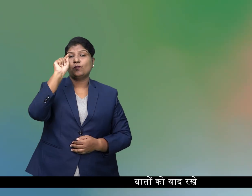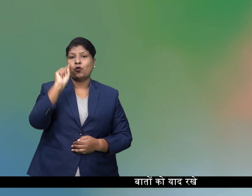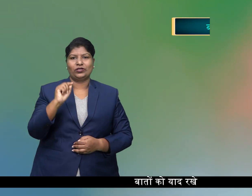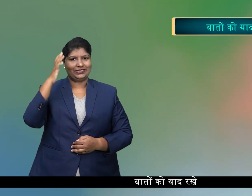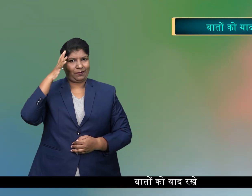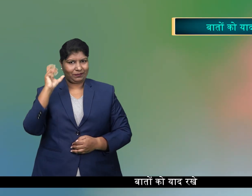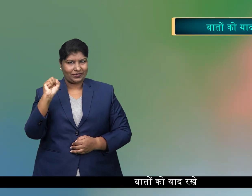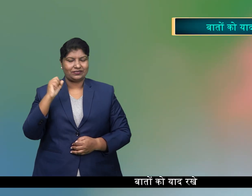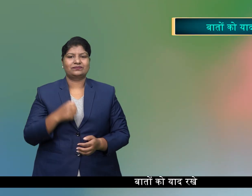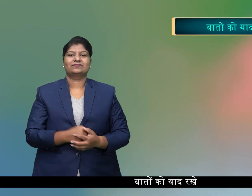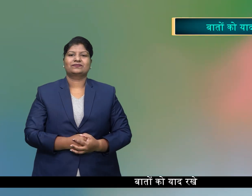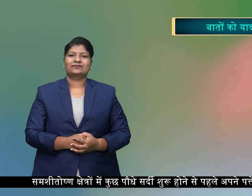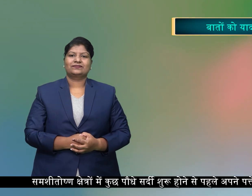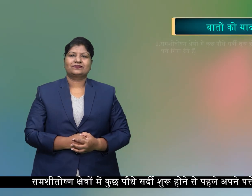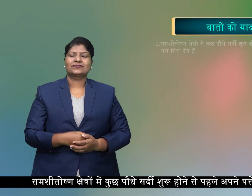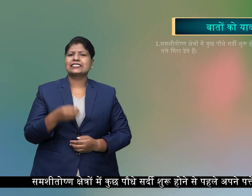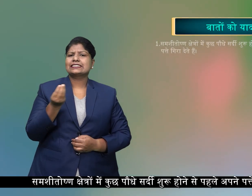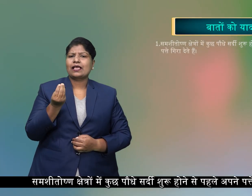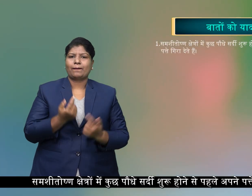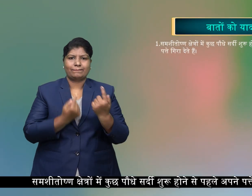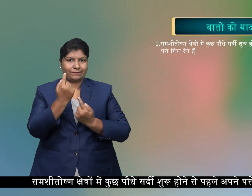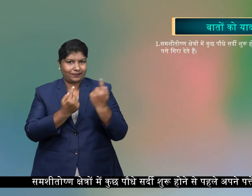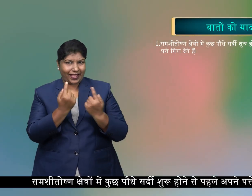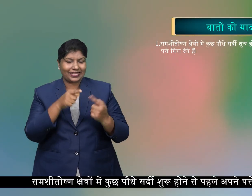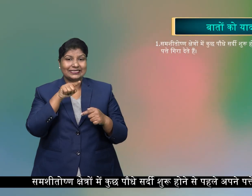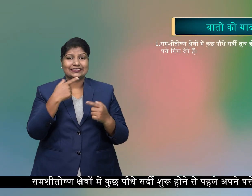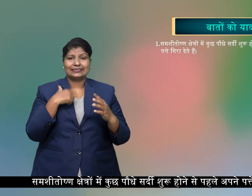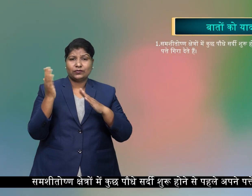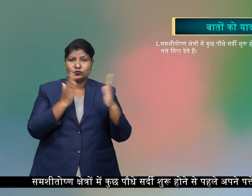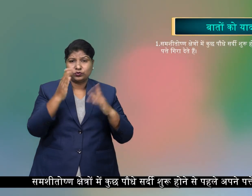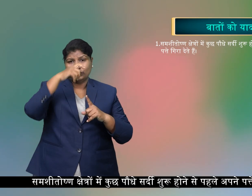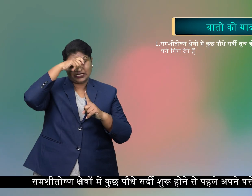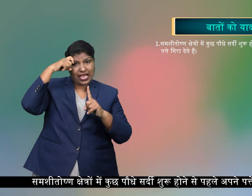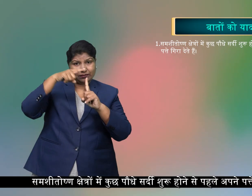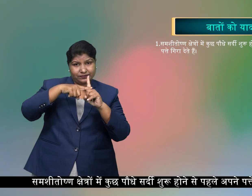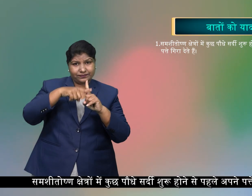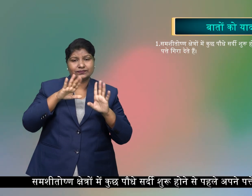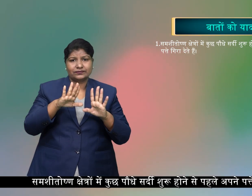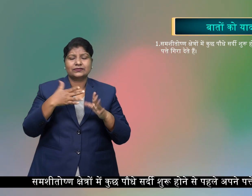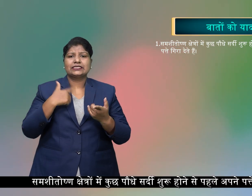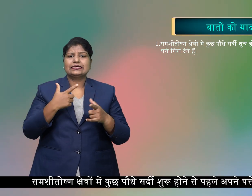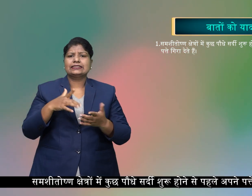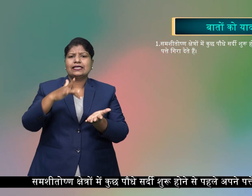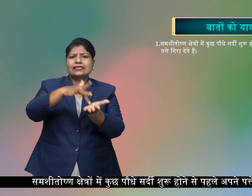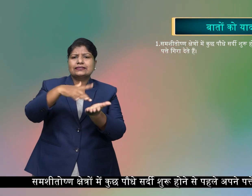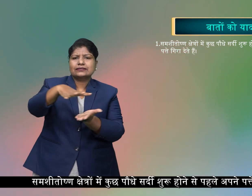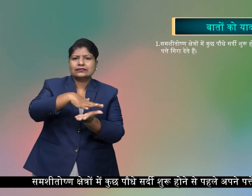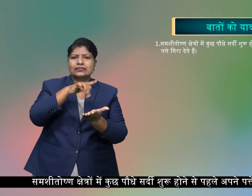बातों को याद रखें, समशीतोष्ण क्षेत्रों में कुछ पौधे सर्दी शुरू होने से पहले